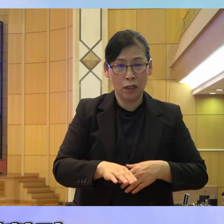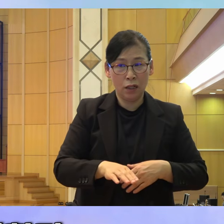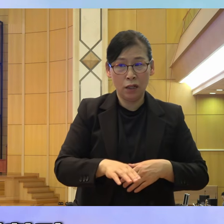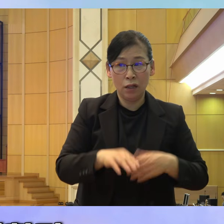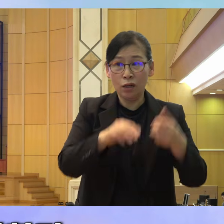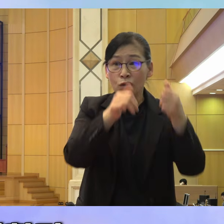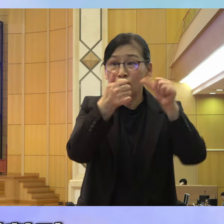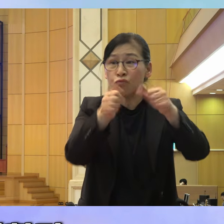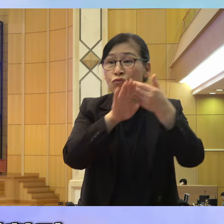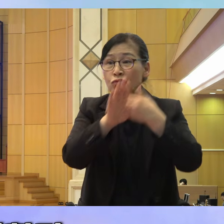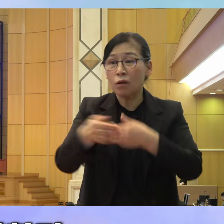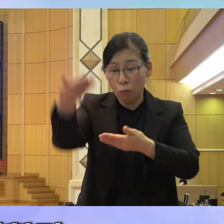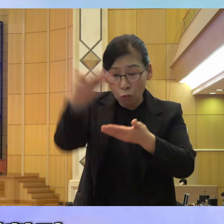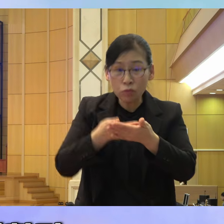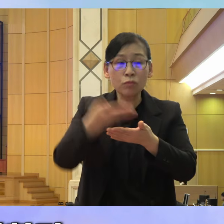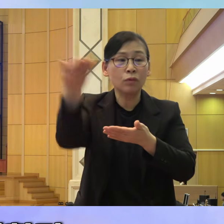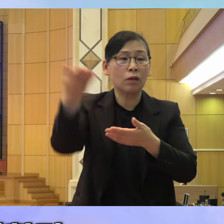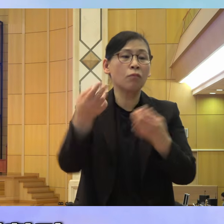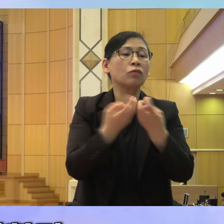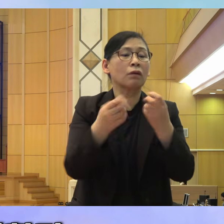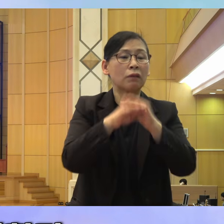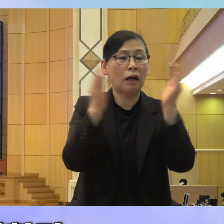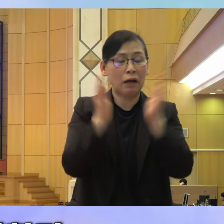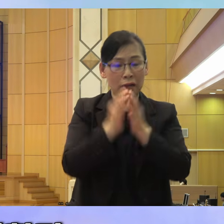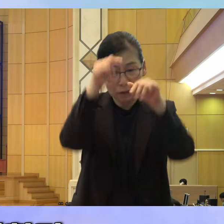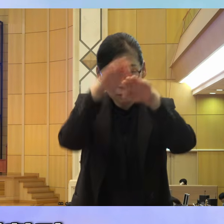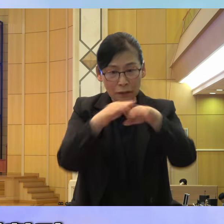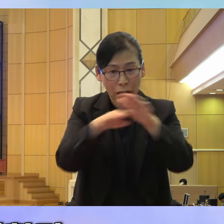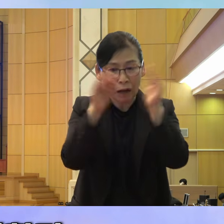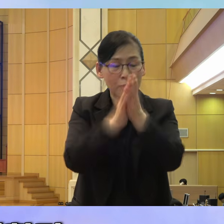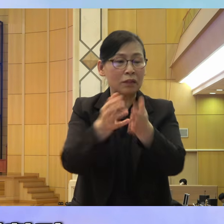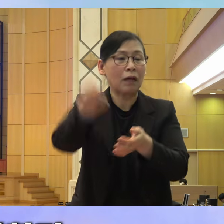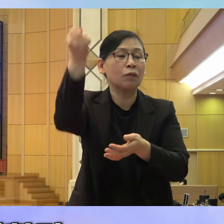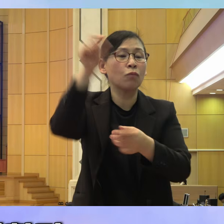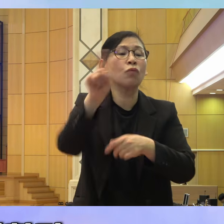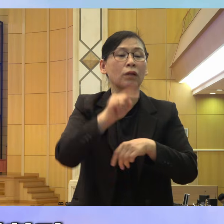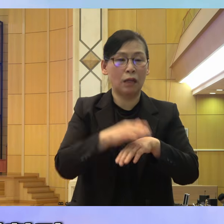못하고 죽은 분에게 밥상 차려놓고 다 제사 지났다고 그러고 자기네들 다 먹는 거 아니야?